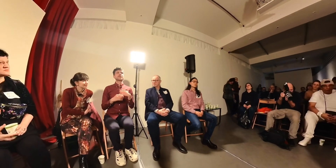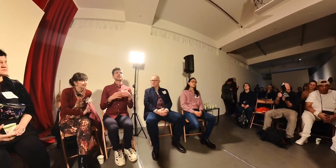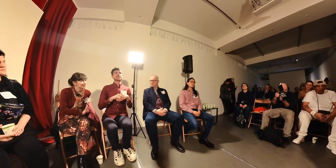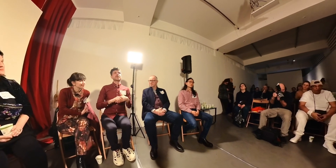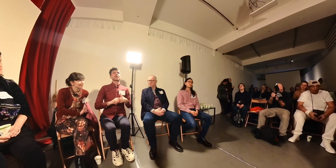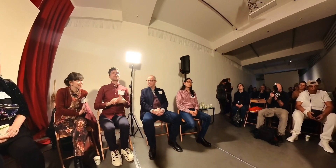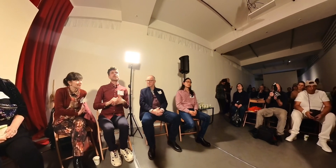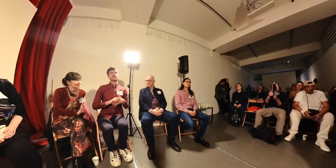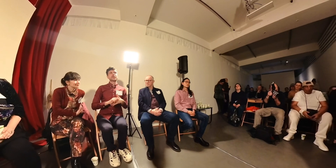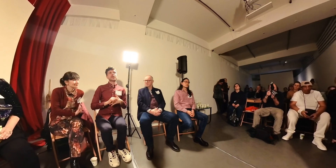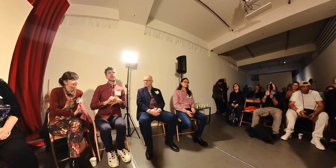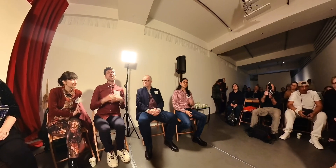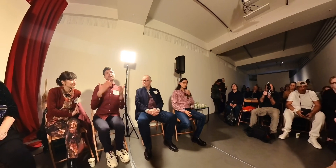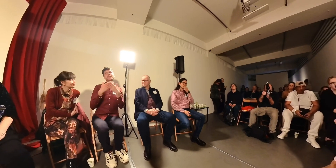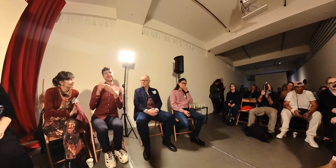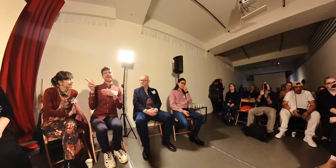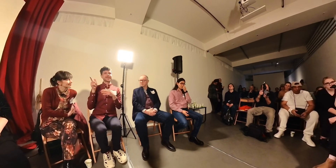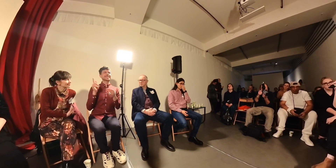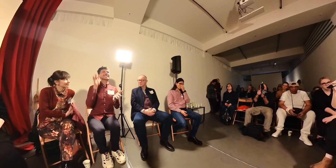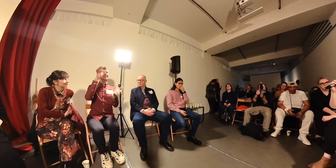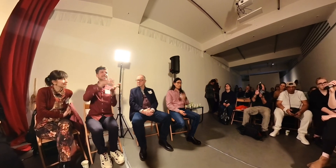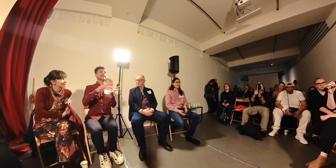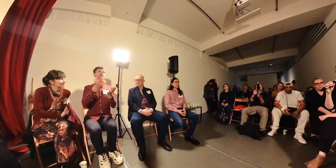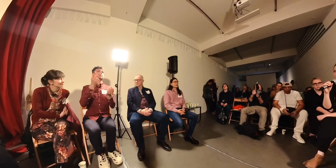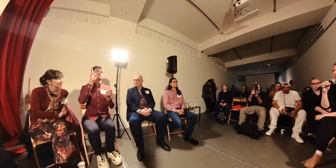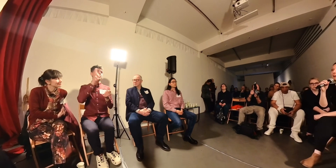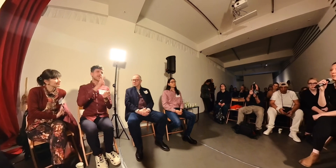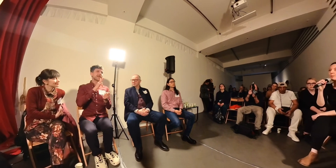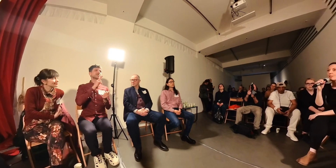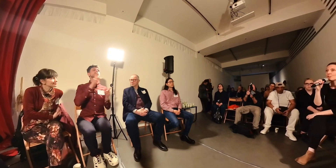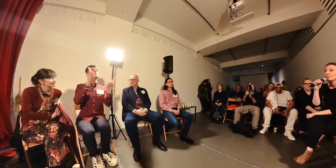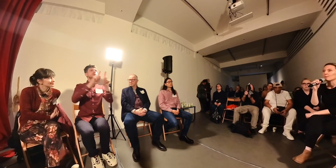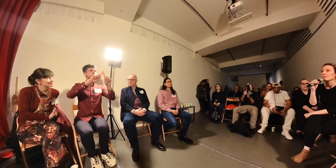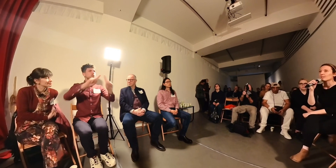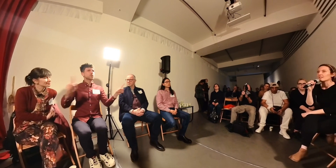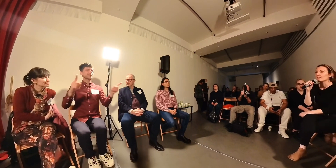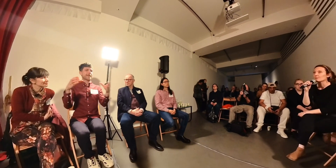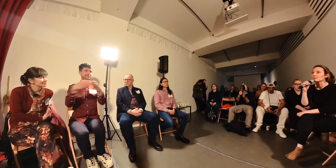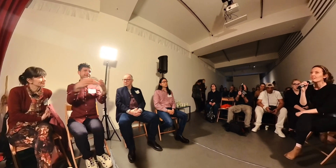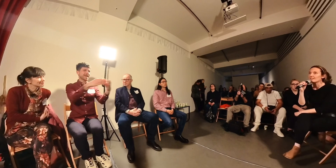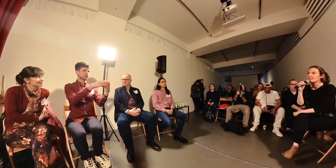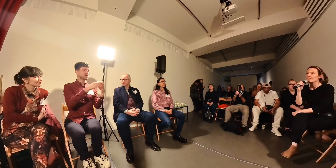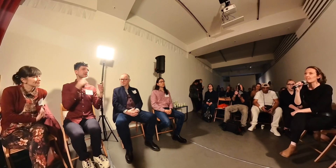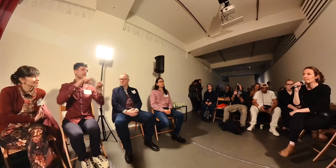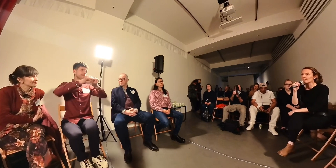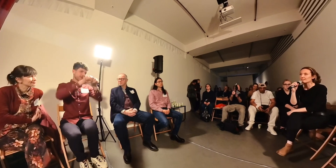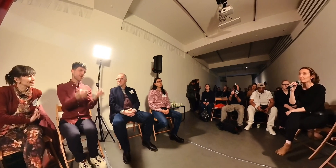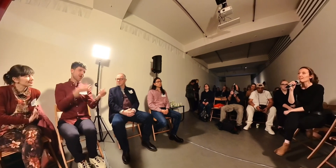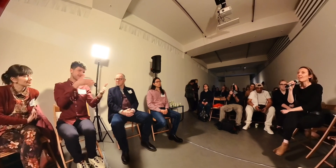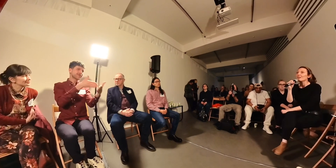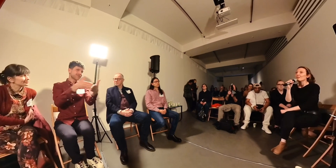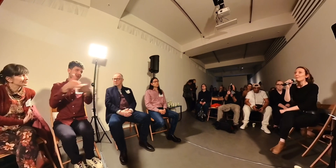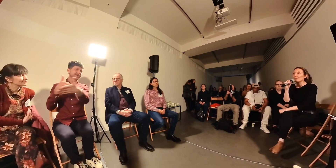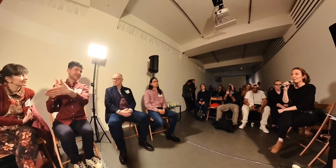nedokážu komunikovat s vámi mluveným jazykem, ale by jsme to zvládli. A společně my jsme měli si ukládali za